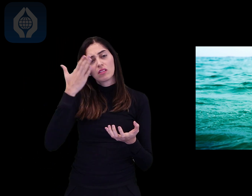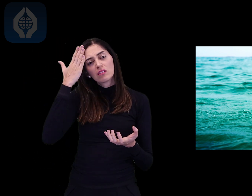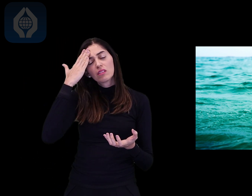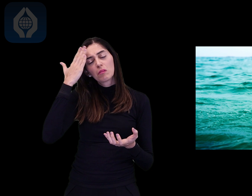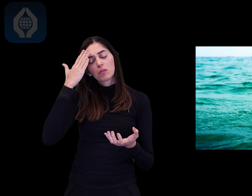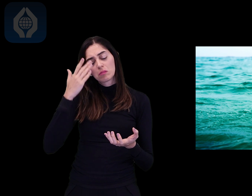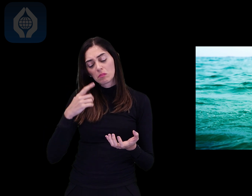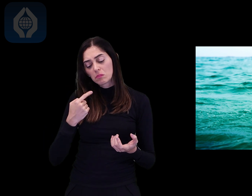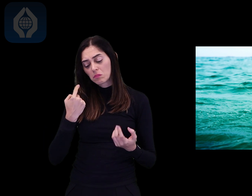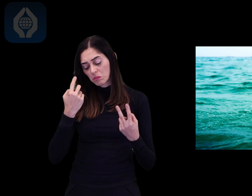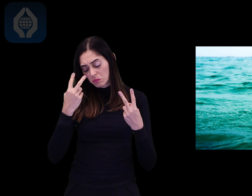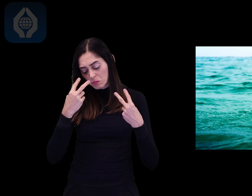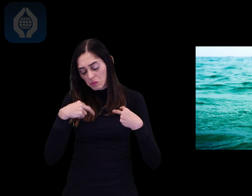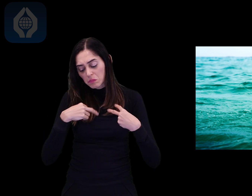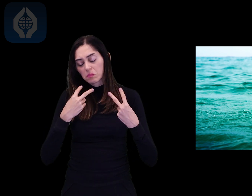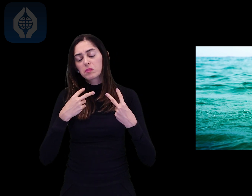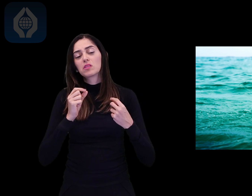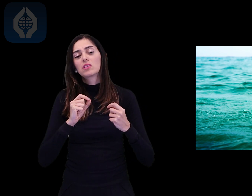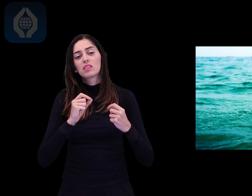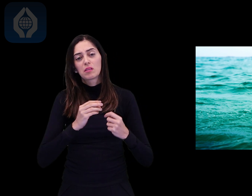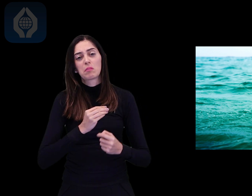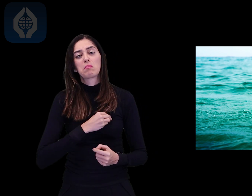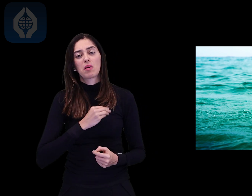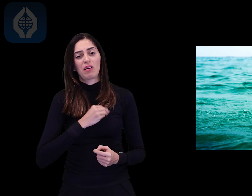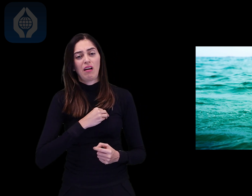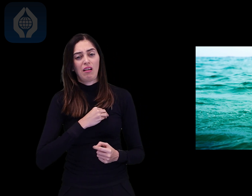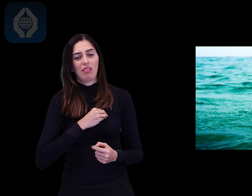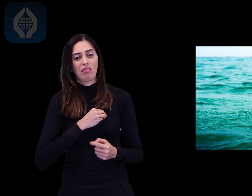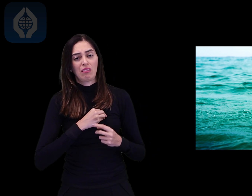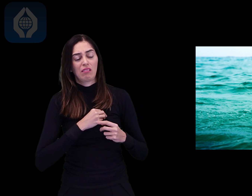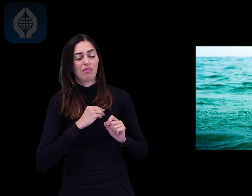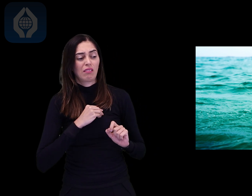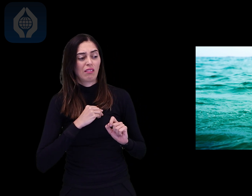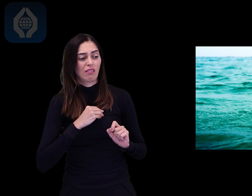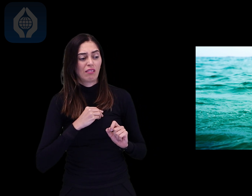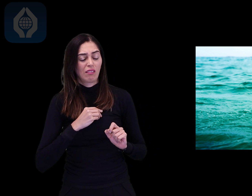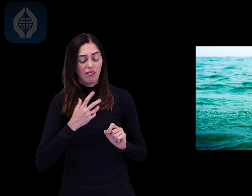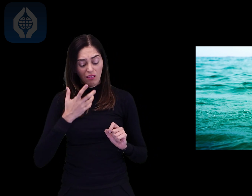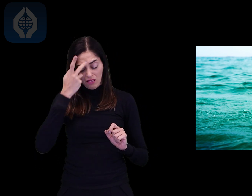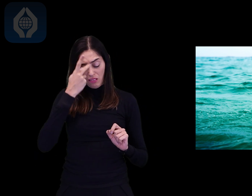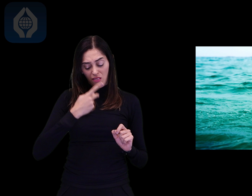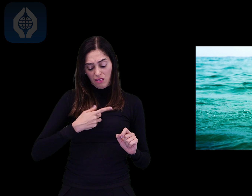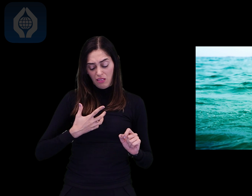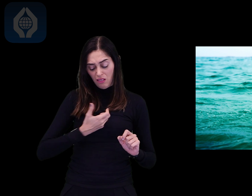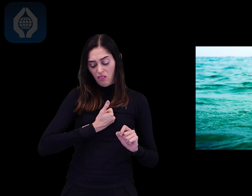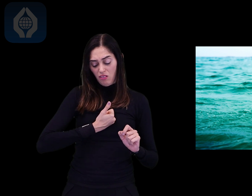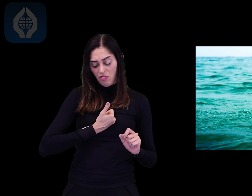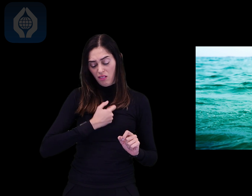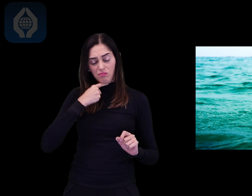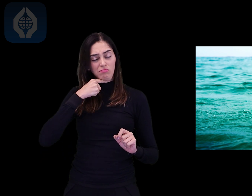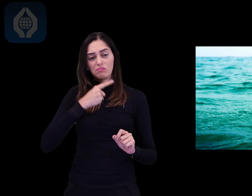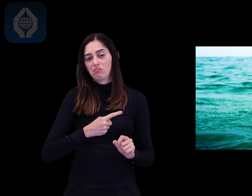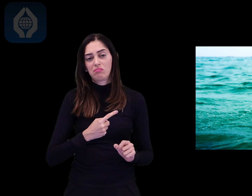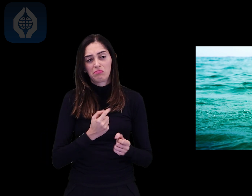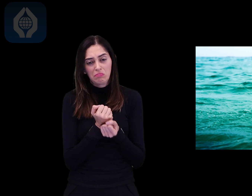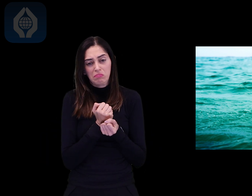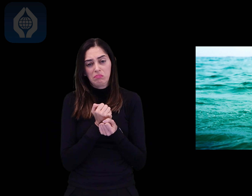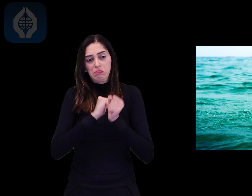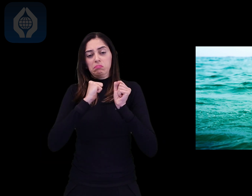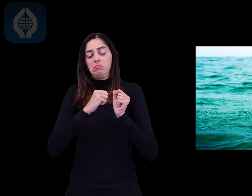Deus quer que nós também saibamos sobre nós mesmos. Somos pecadores incapazes de salvar a nós mesmos. Não